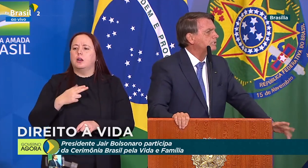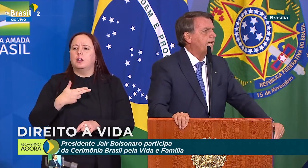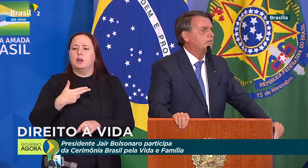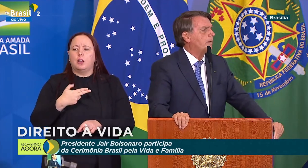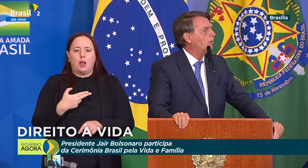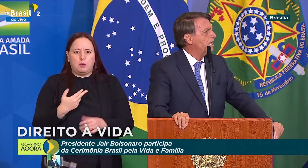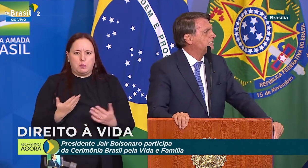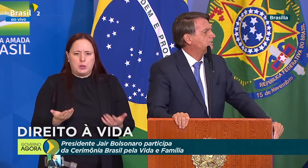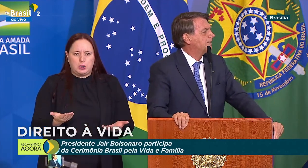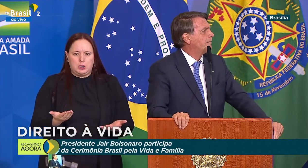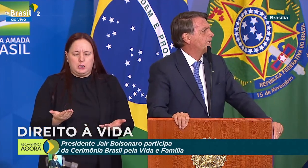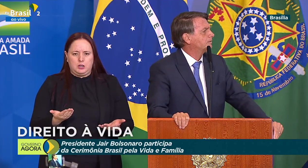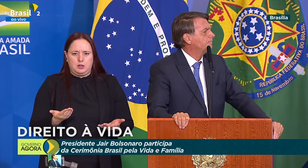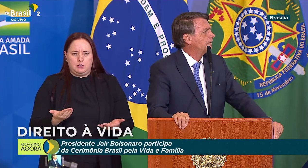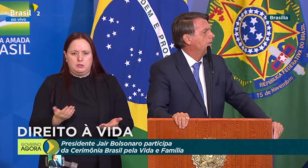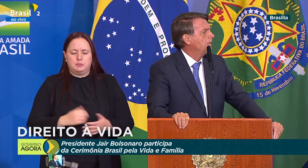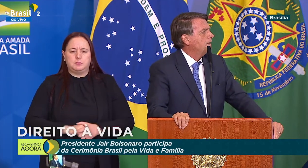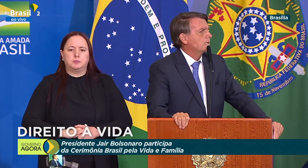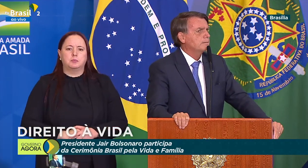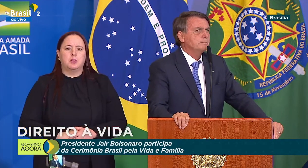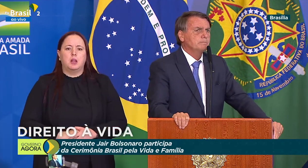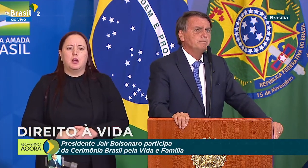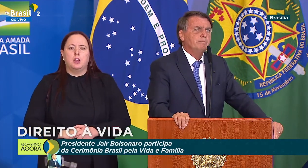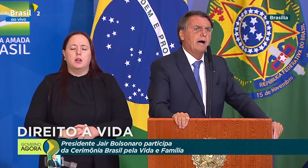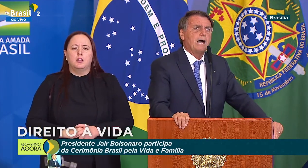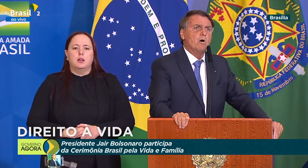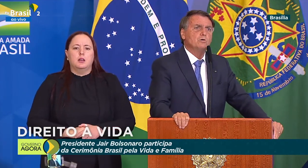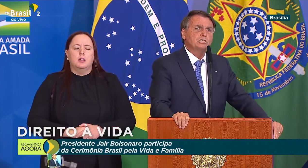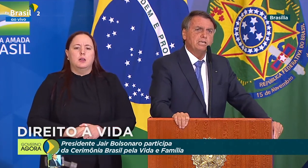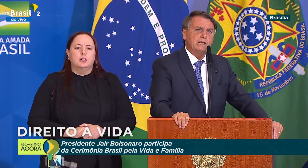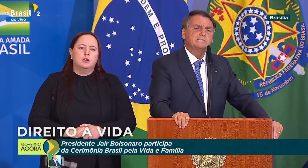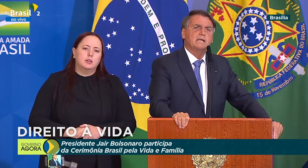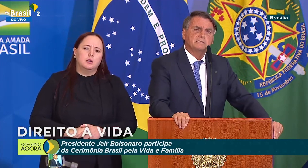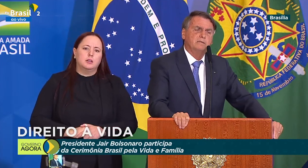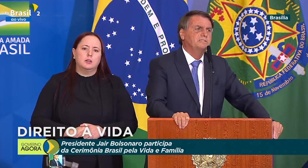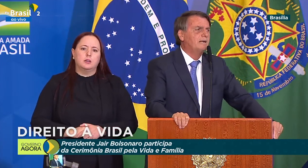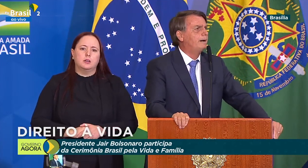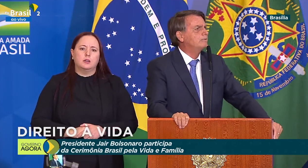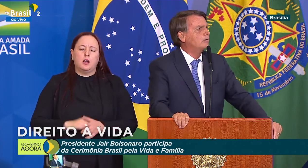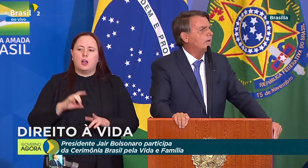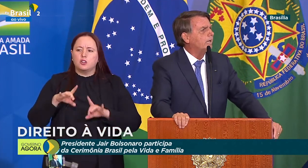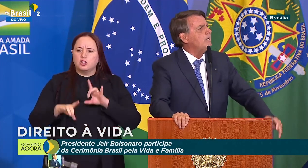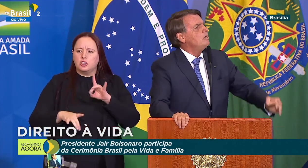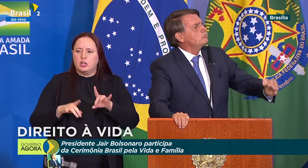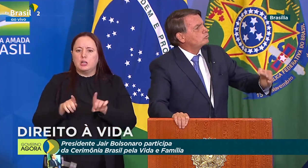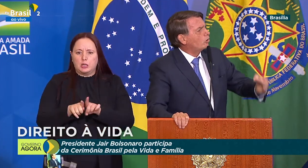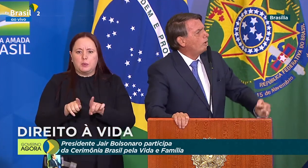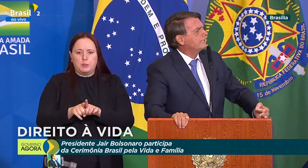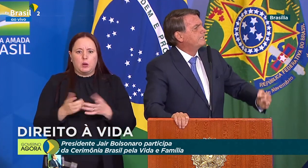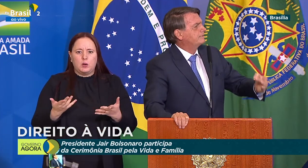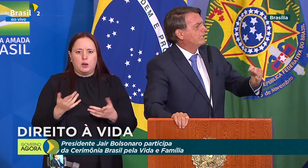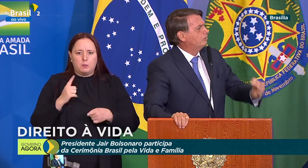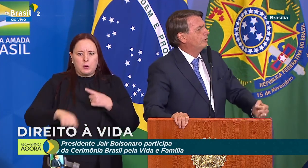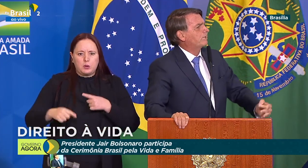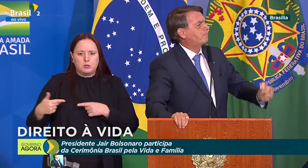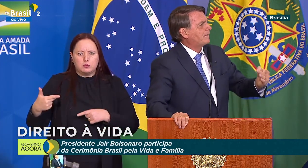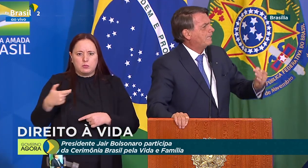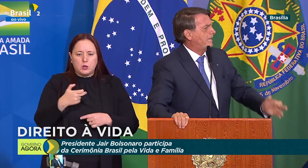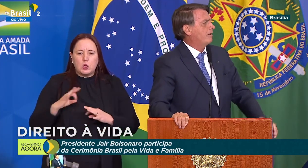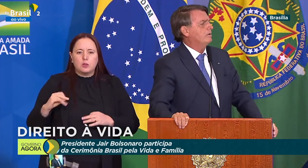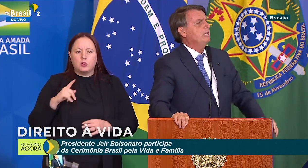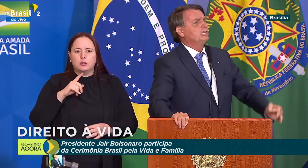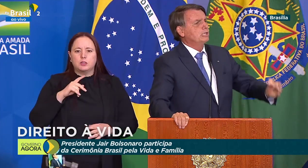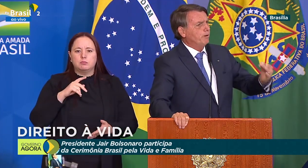e não deu certo a polícia derramamento a o Chile está sendo sábado agora todas as